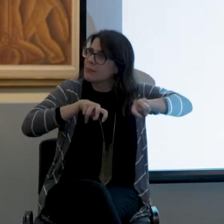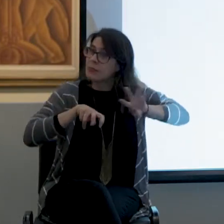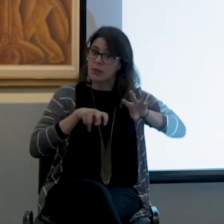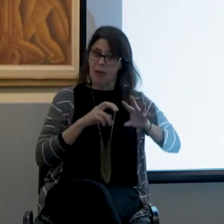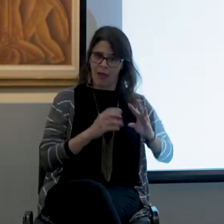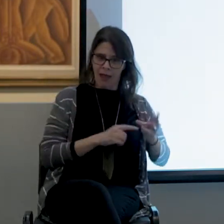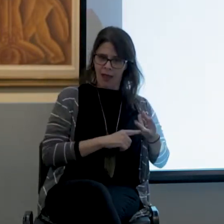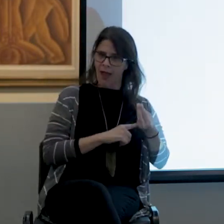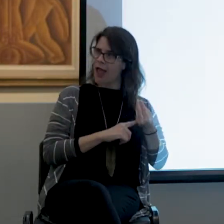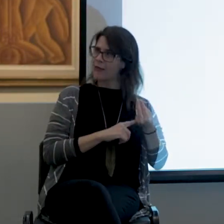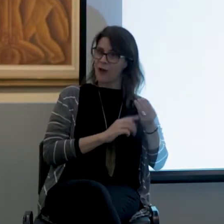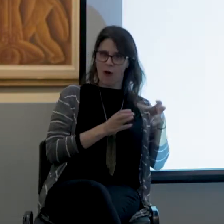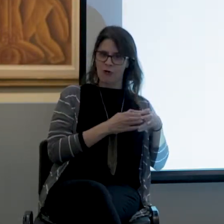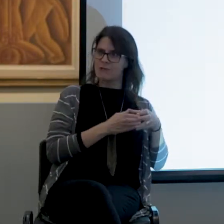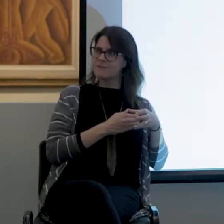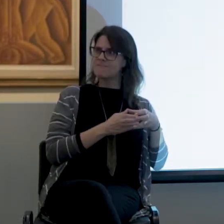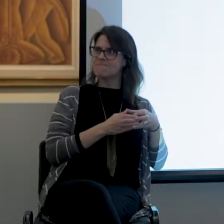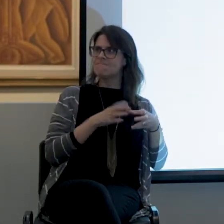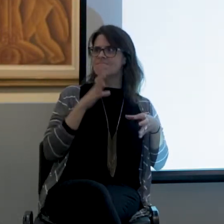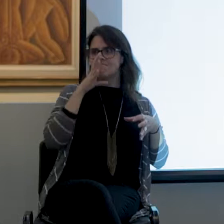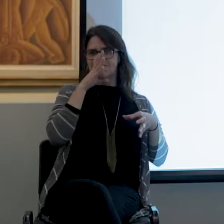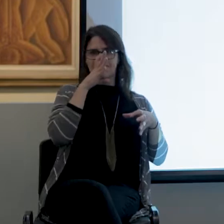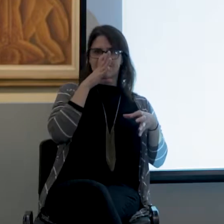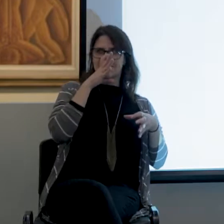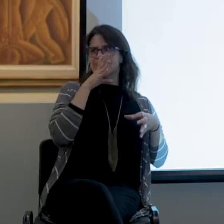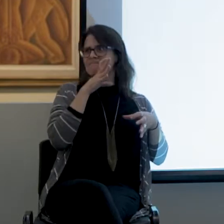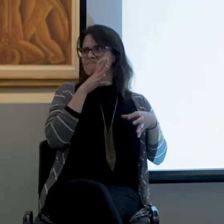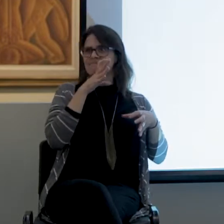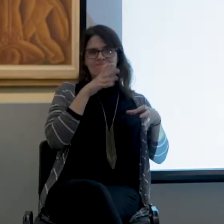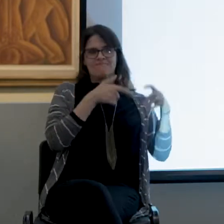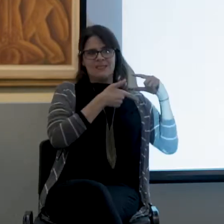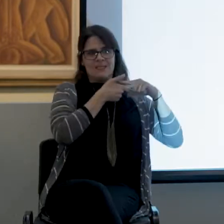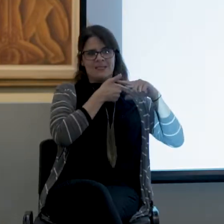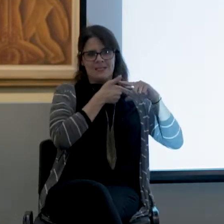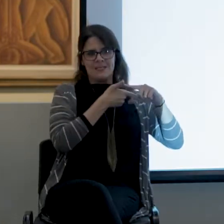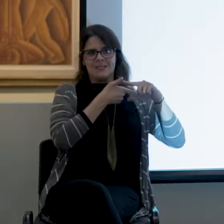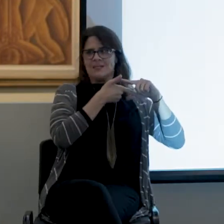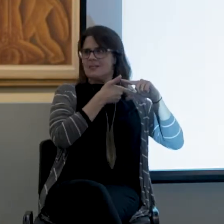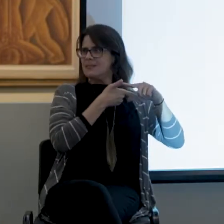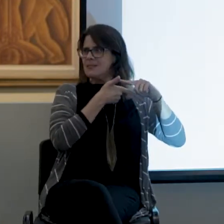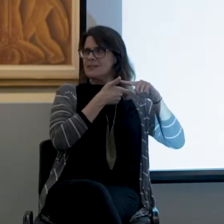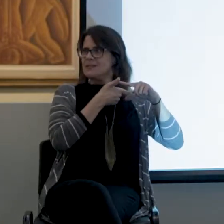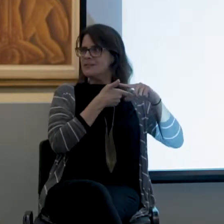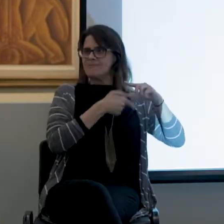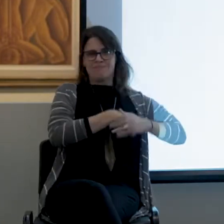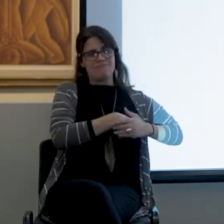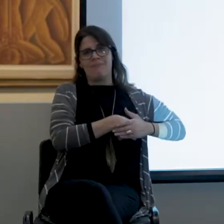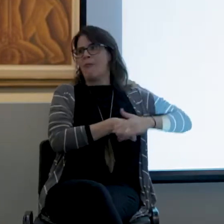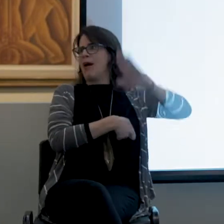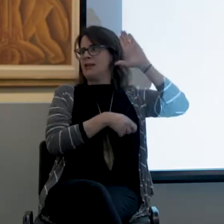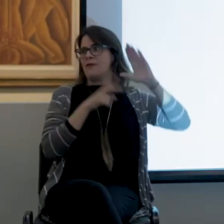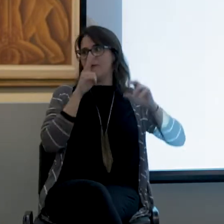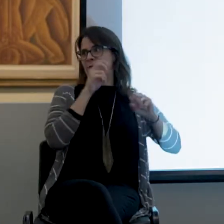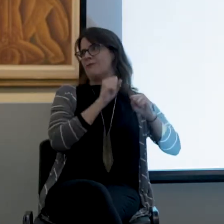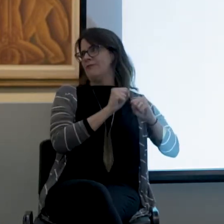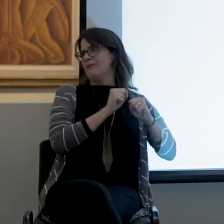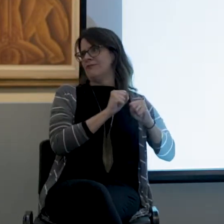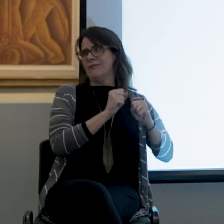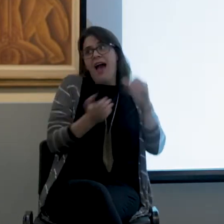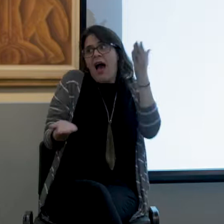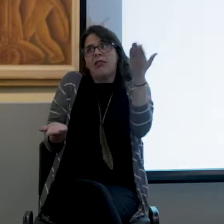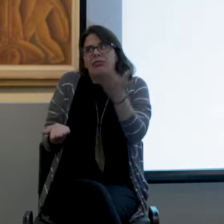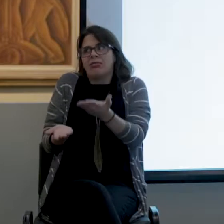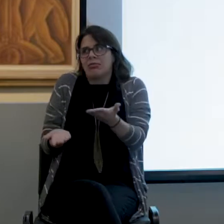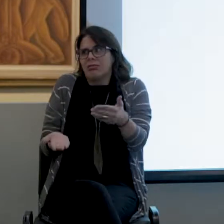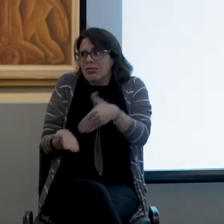reaça, mais difícil de mudar, o mais tradicional, e até hoje, né? Porque nós estamos falando, eu estou